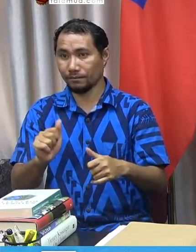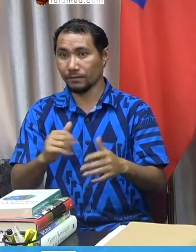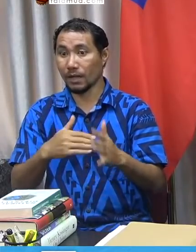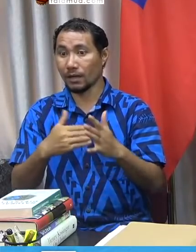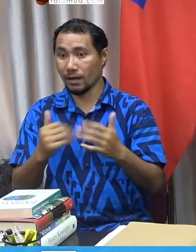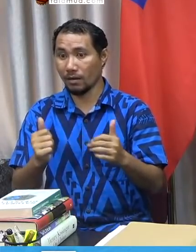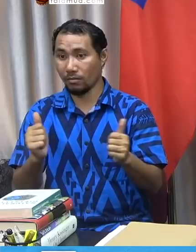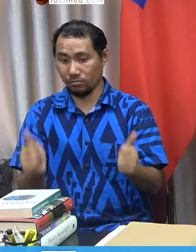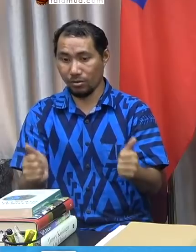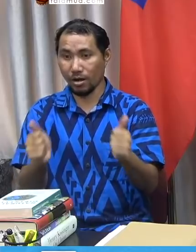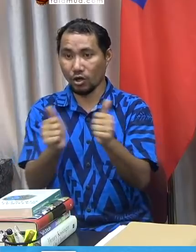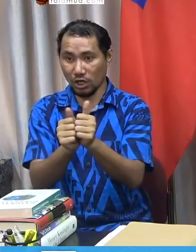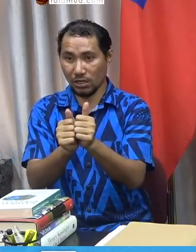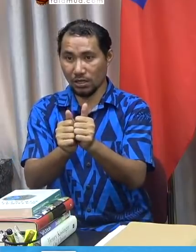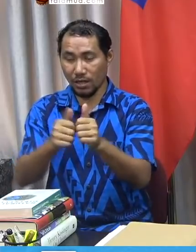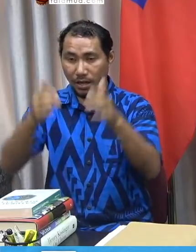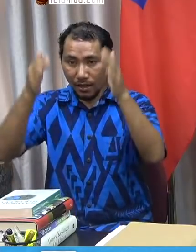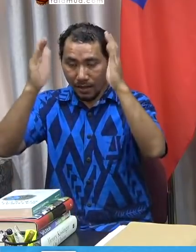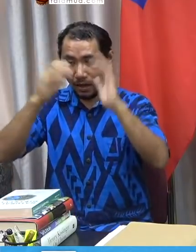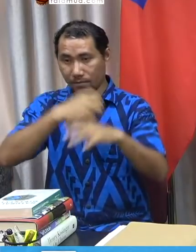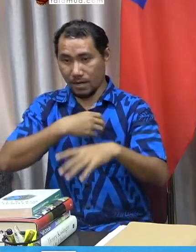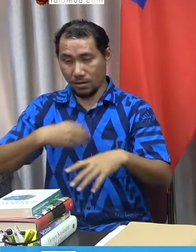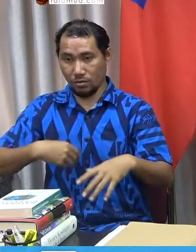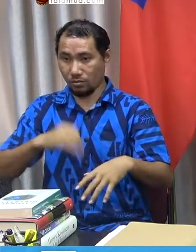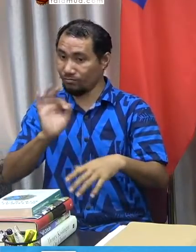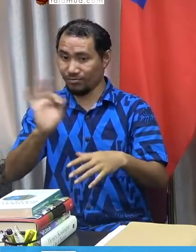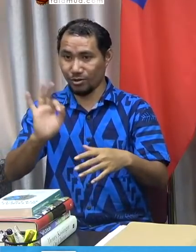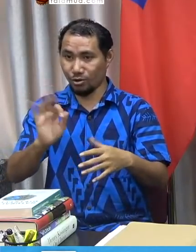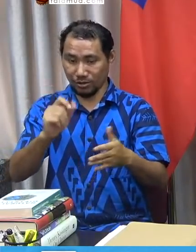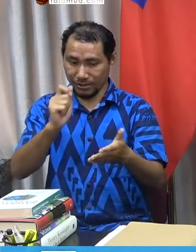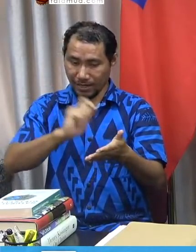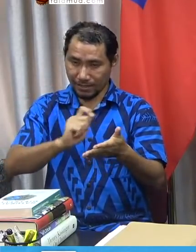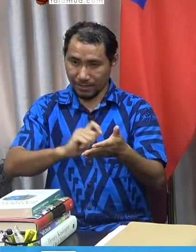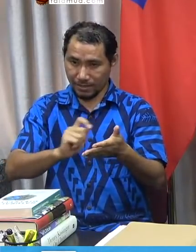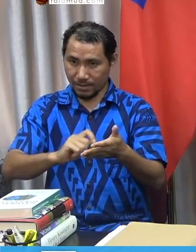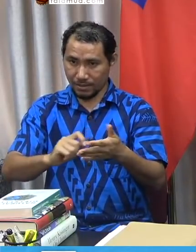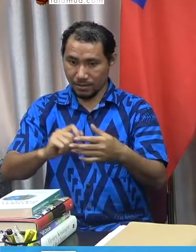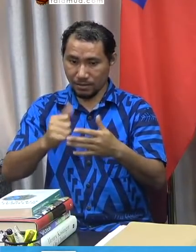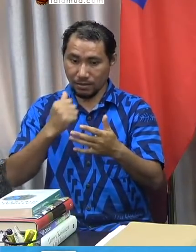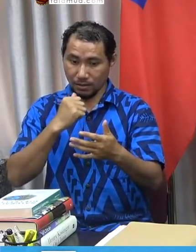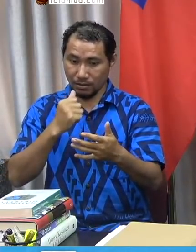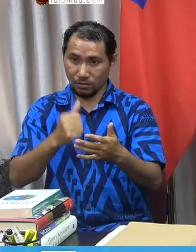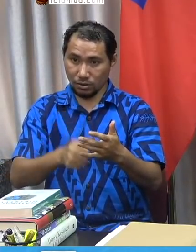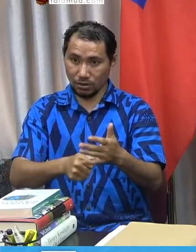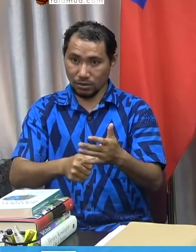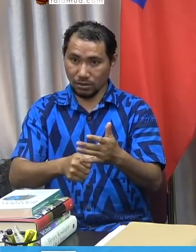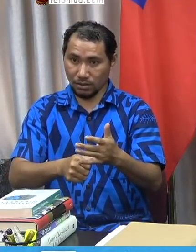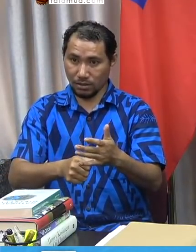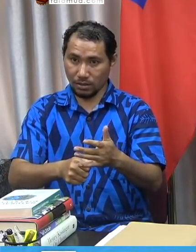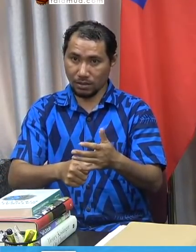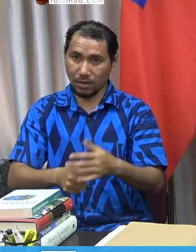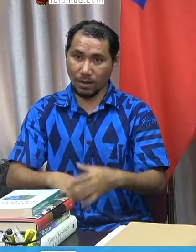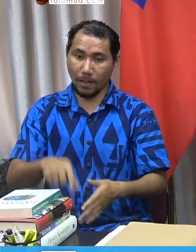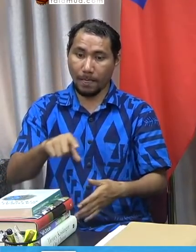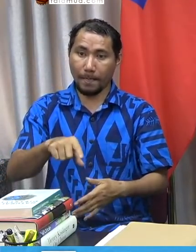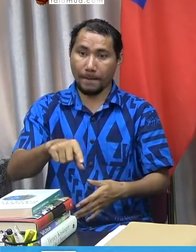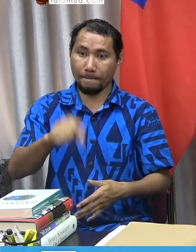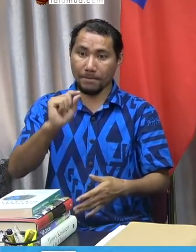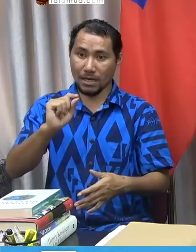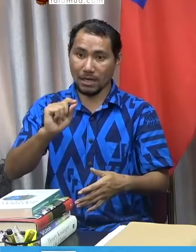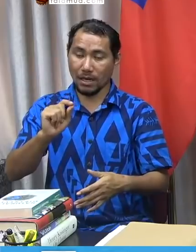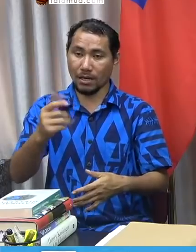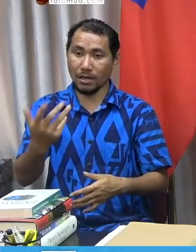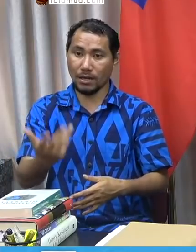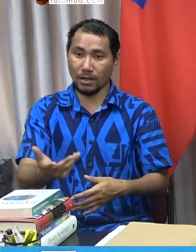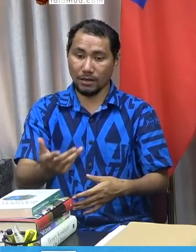tusi whaamani o whiwhiria, o te whinga sui pedesteni. Le ana me le na tupu lewa, le mo whaatino le